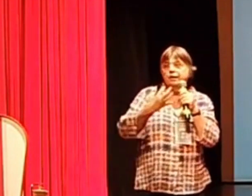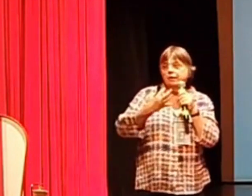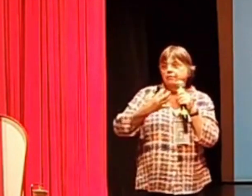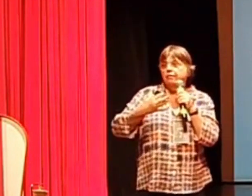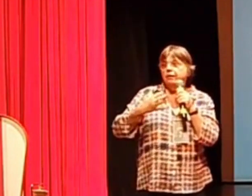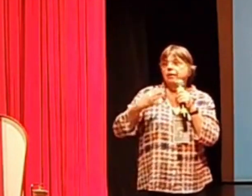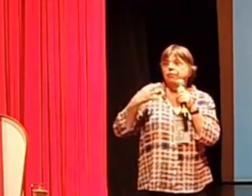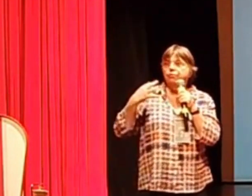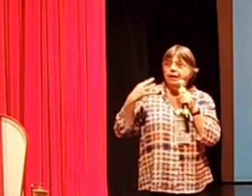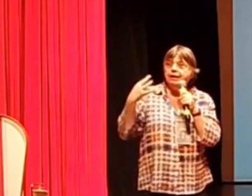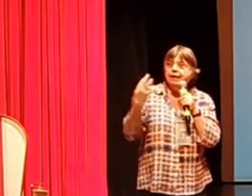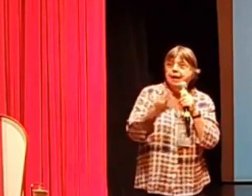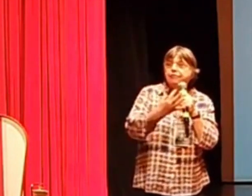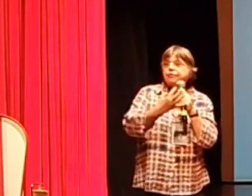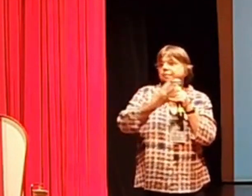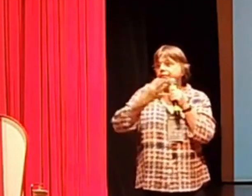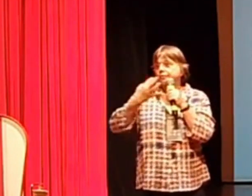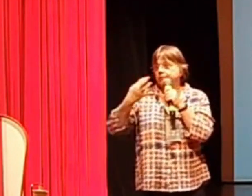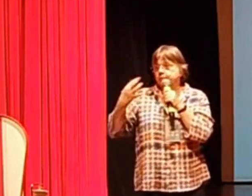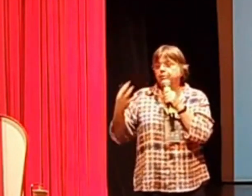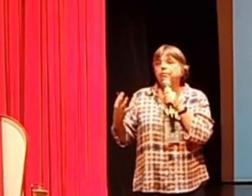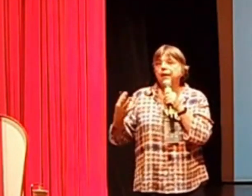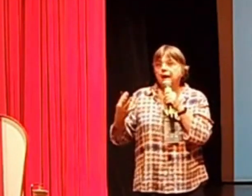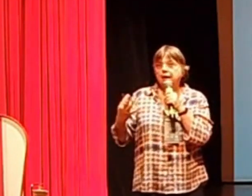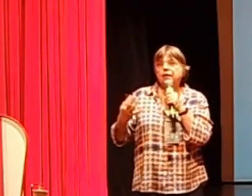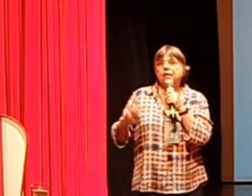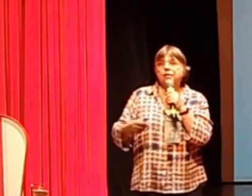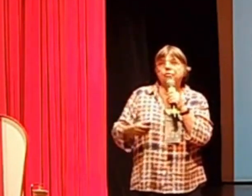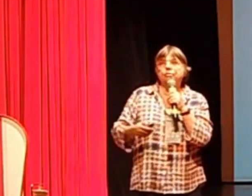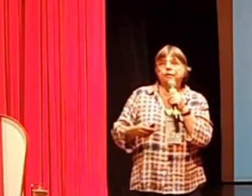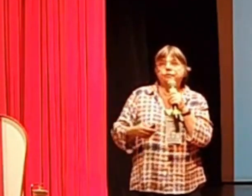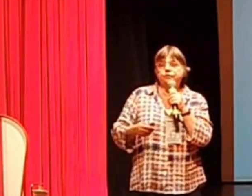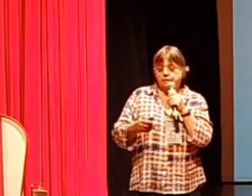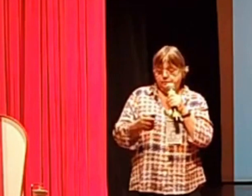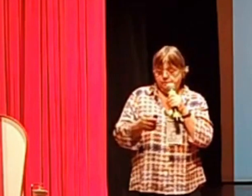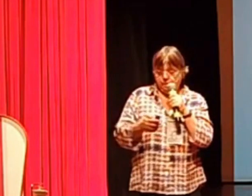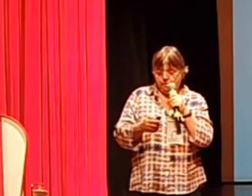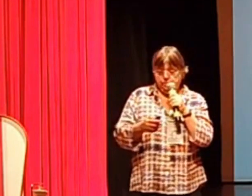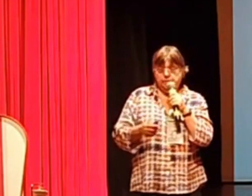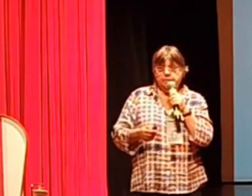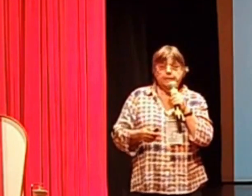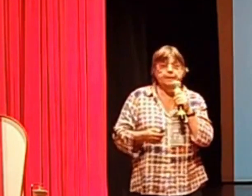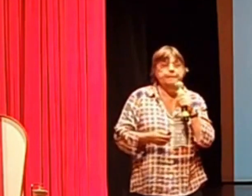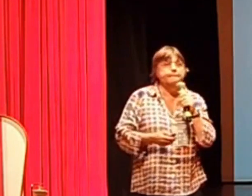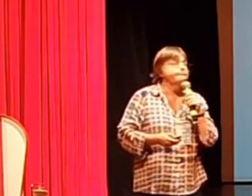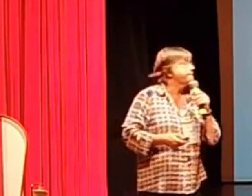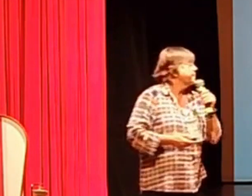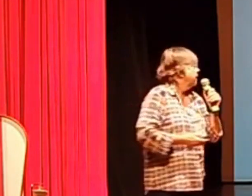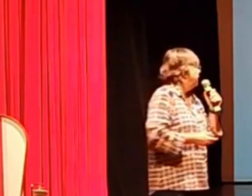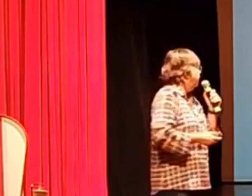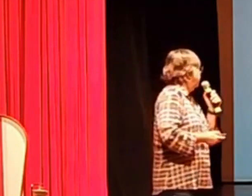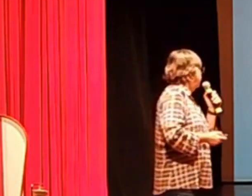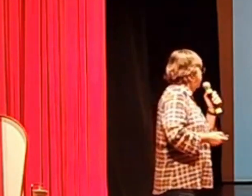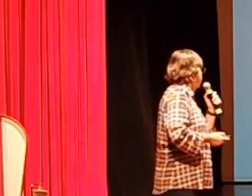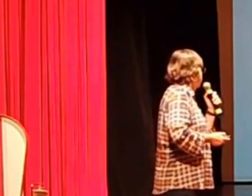pessoas chegam, né? O que leva as pessoas a procurarem uma assistência médica, né?